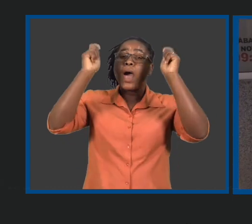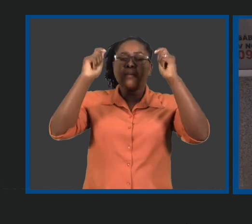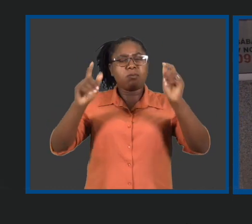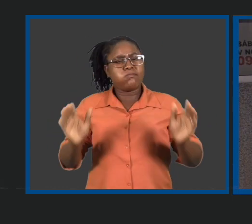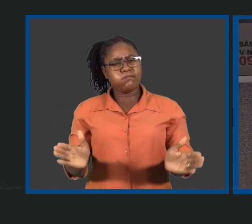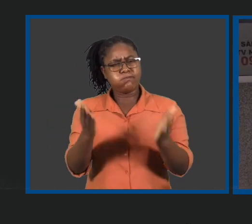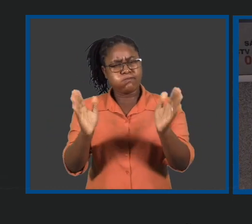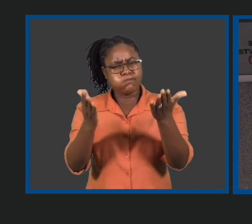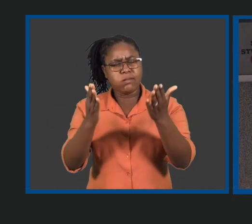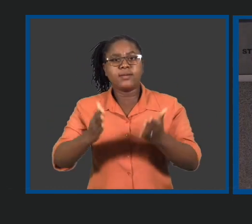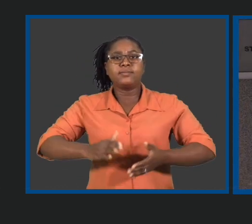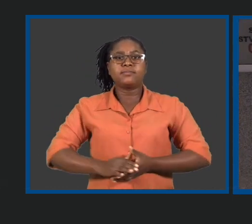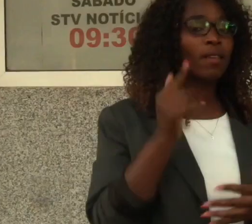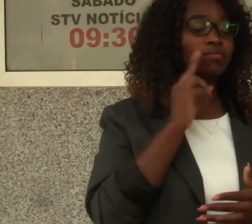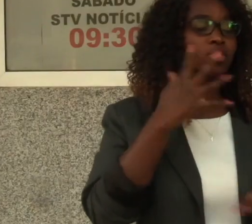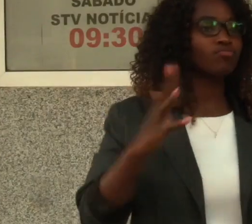esta campanha.